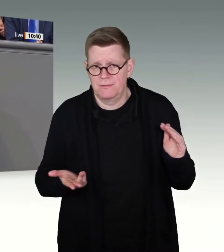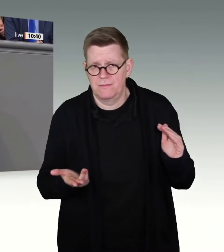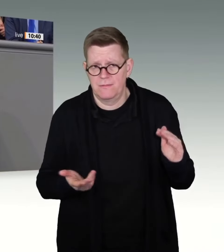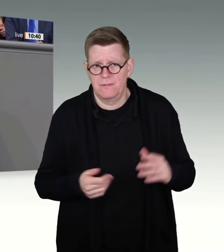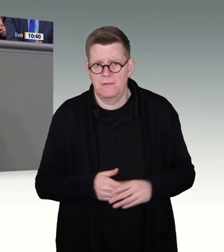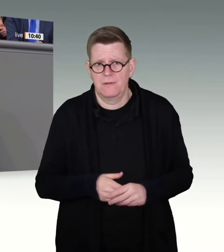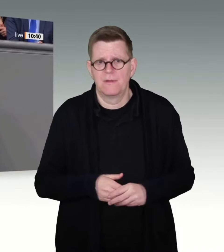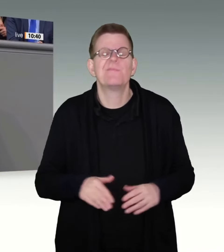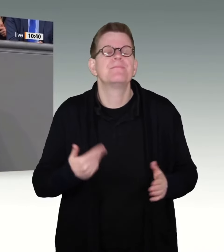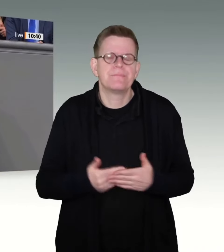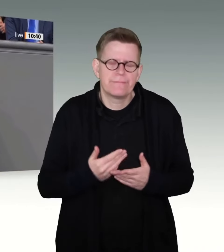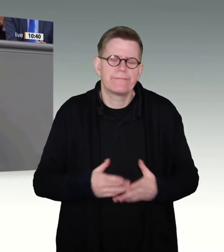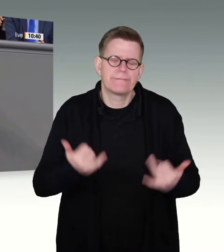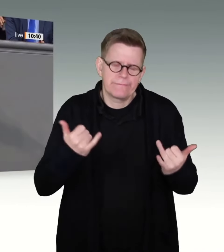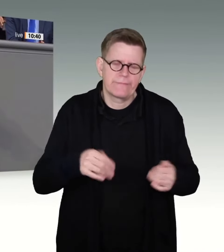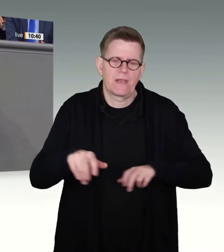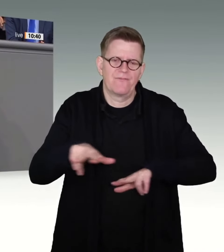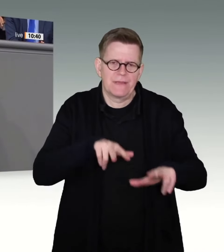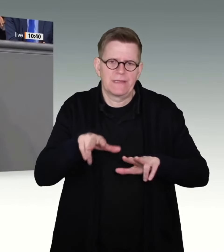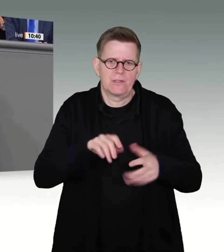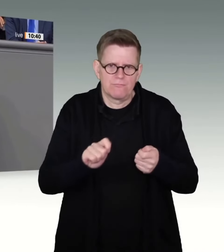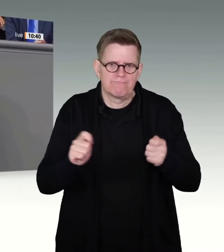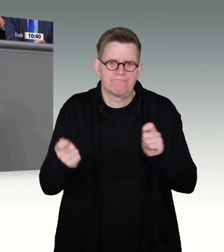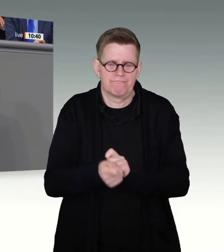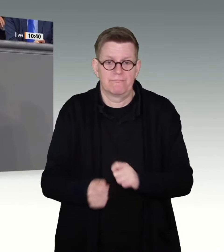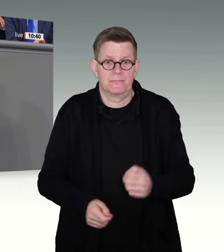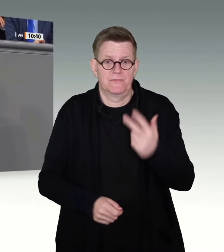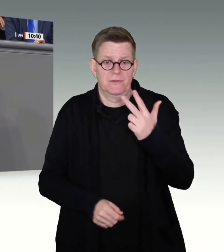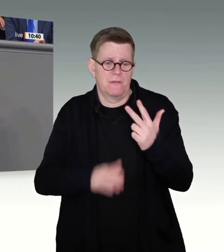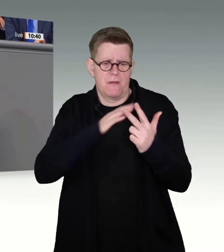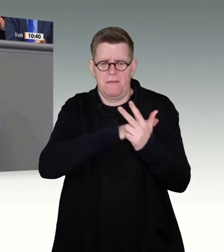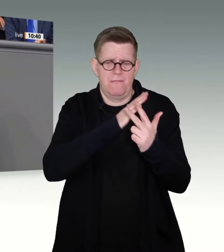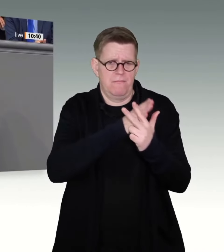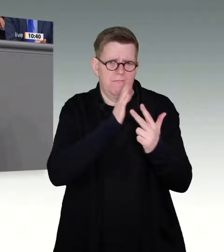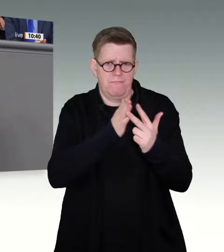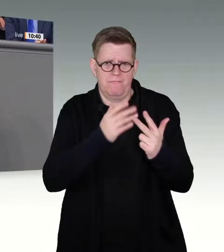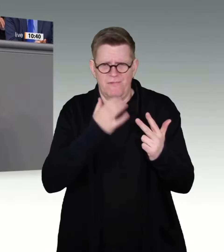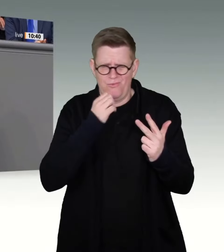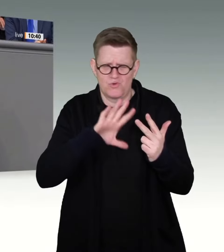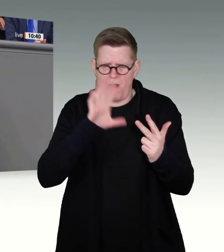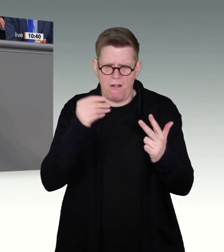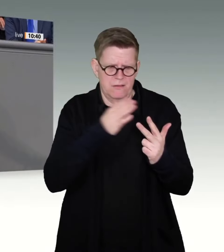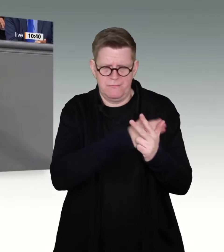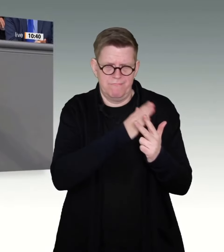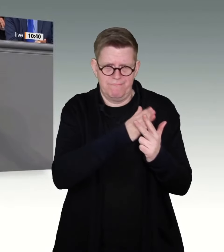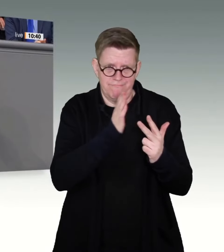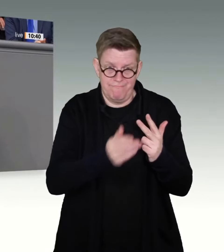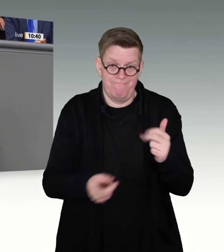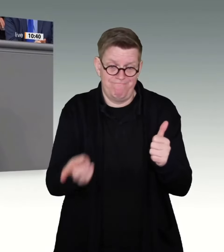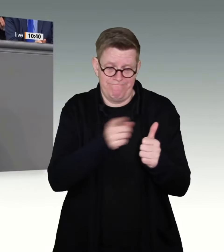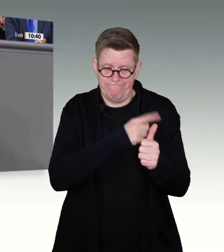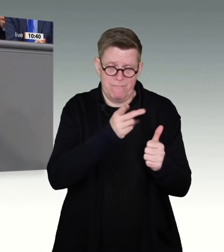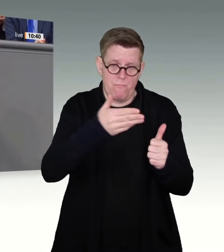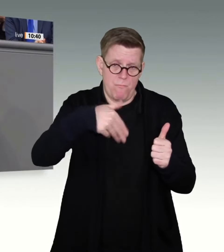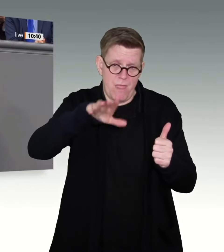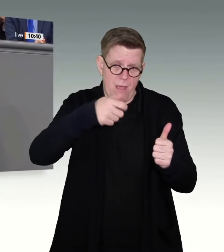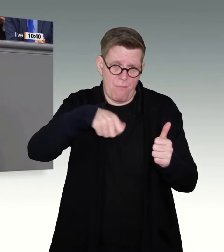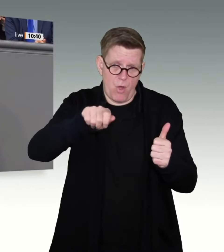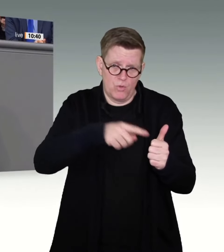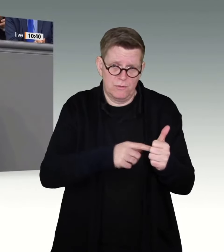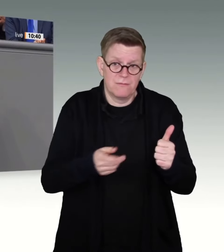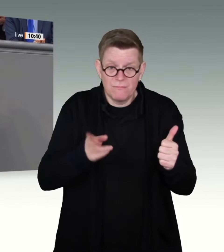Deswegen handelt die Regierung. Wir haben drei große Ansatzpunkte, die wir alle drei angehen. Wir müssen mehr bauen, völlig